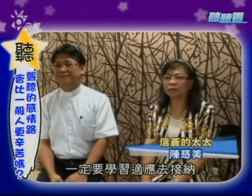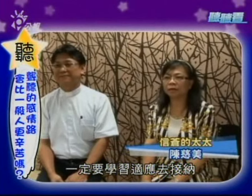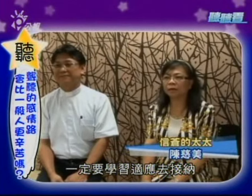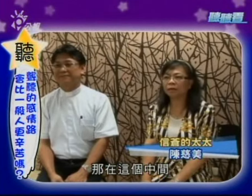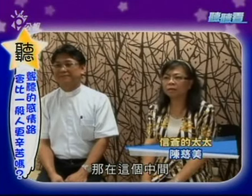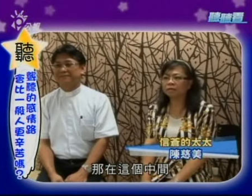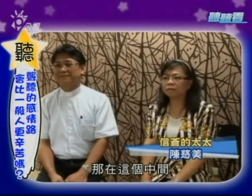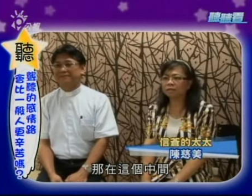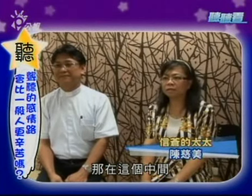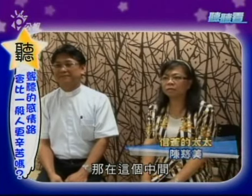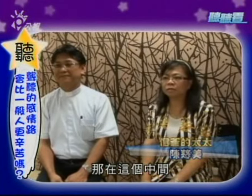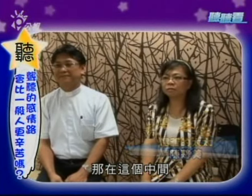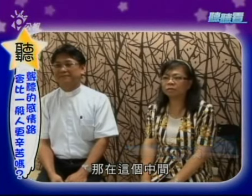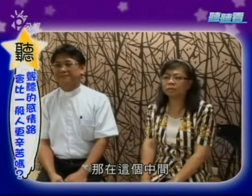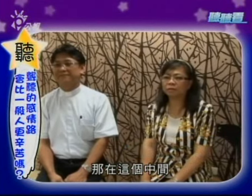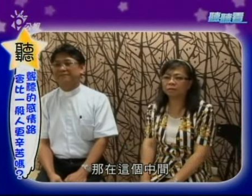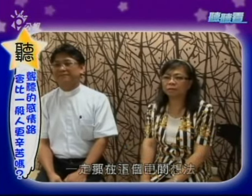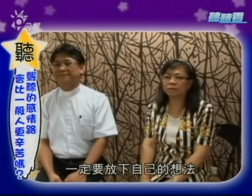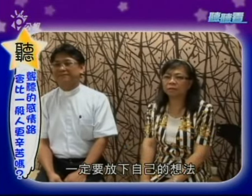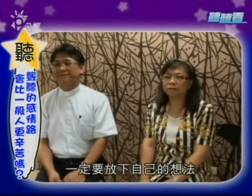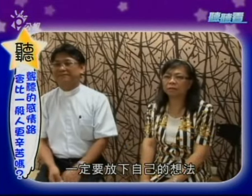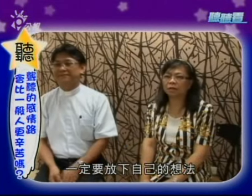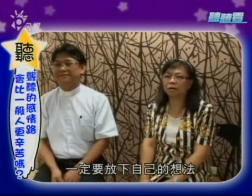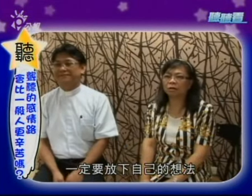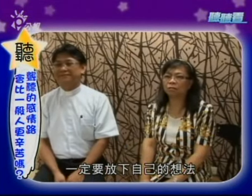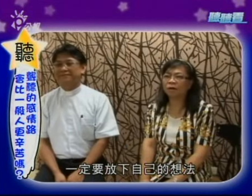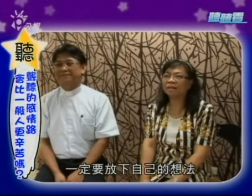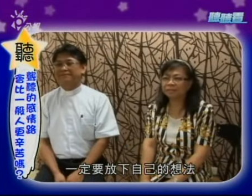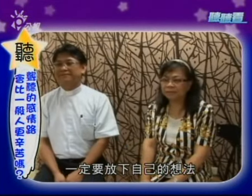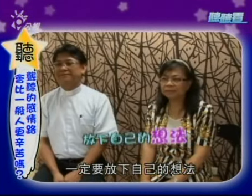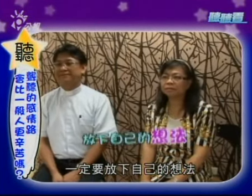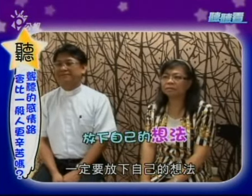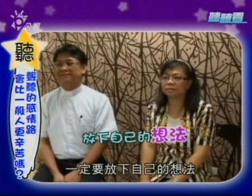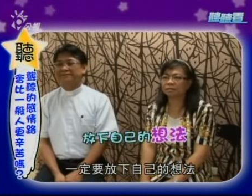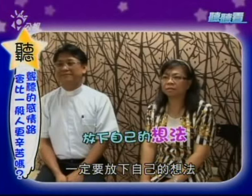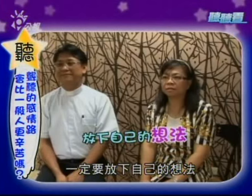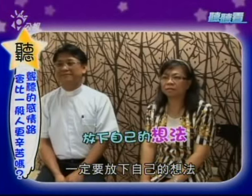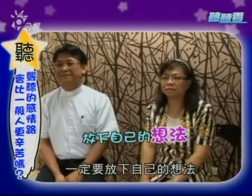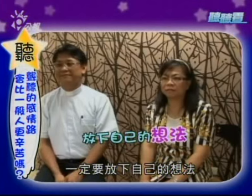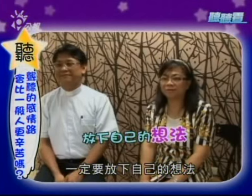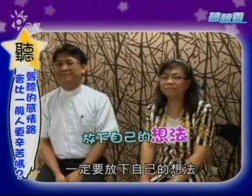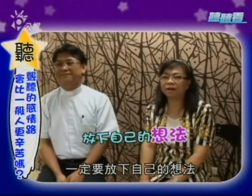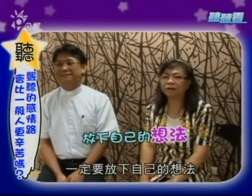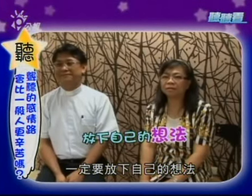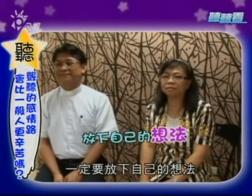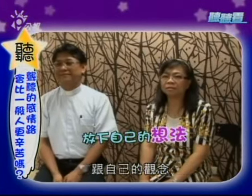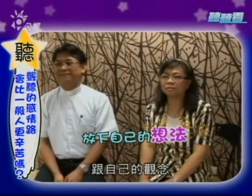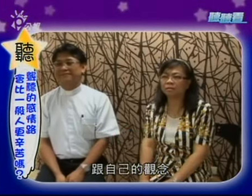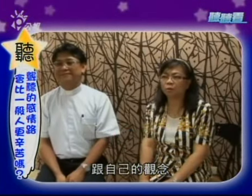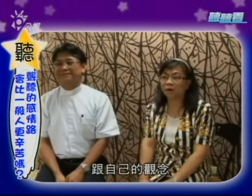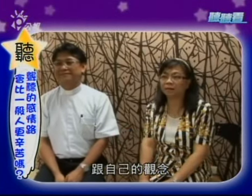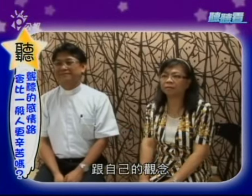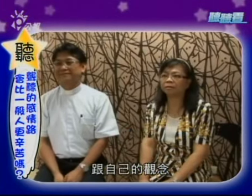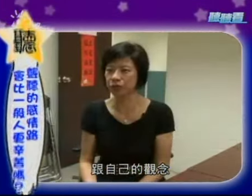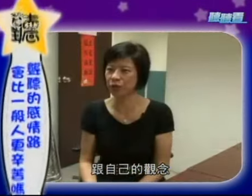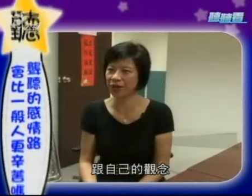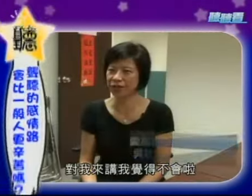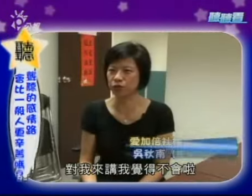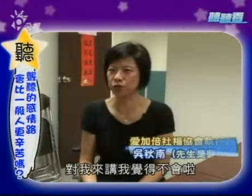那在这个中间呢一定要放下自己的想法和自己的观念对我来讲我觉得